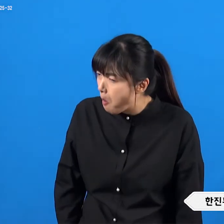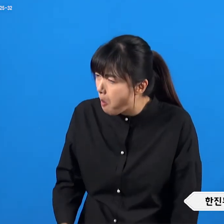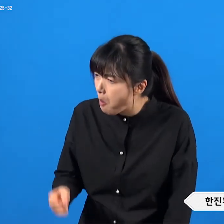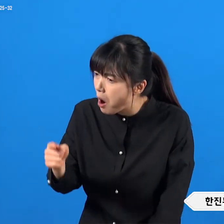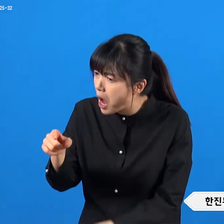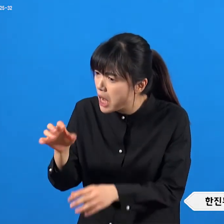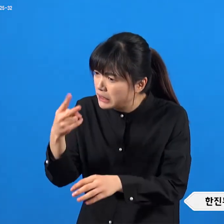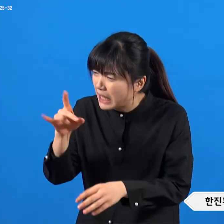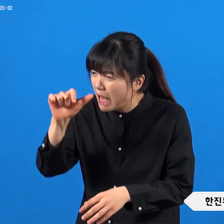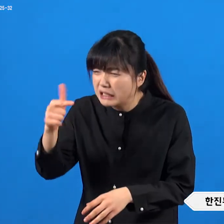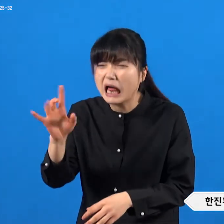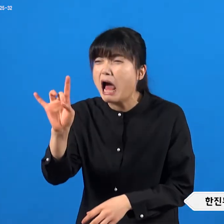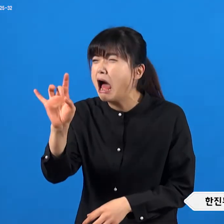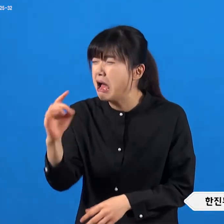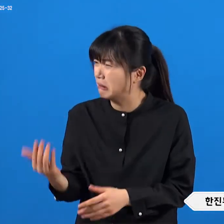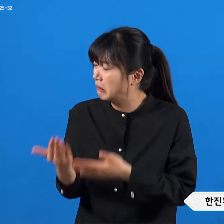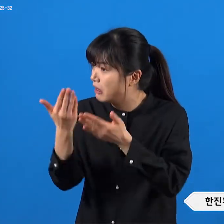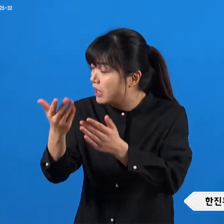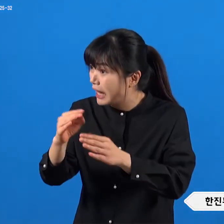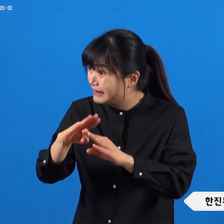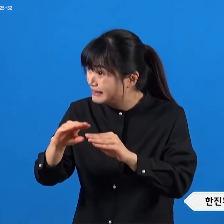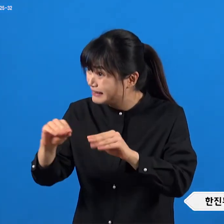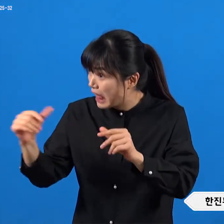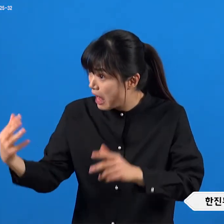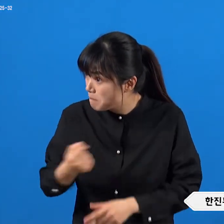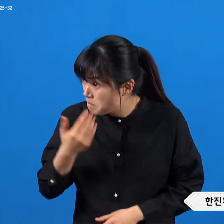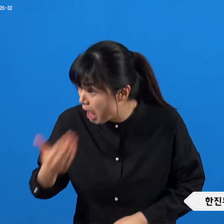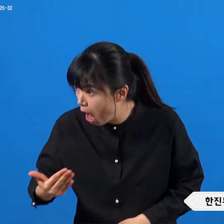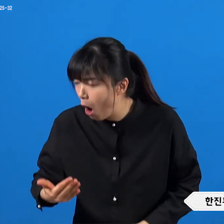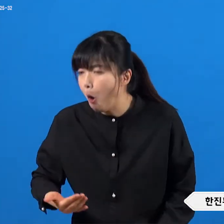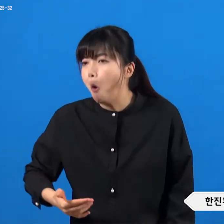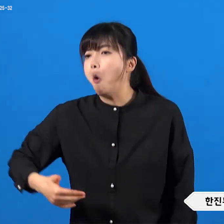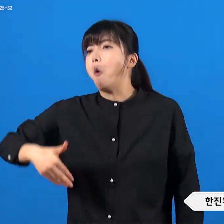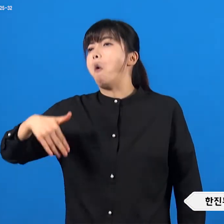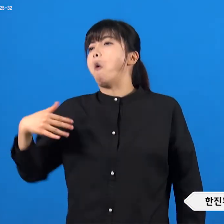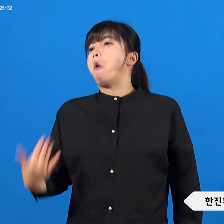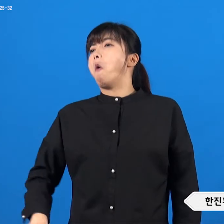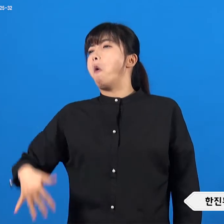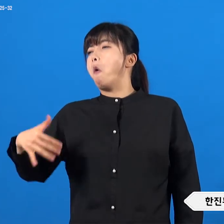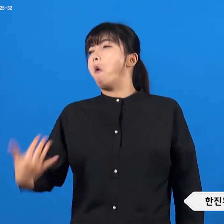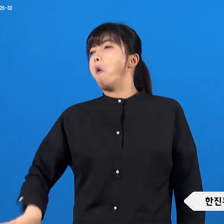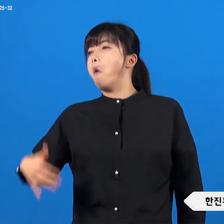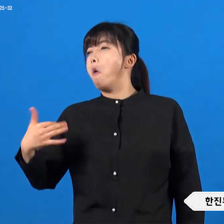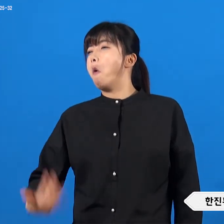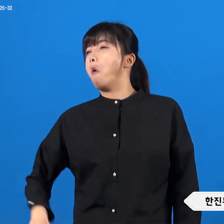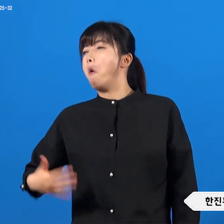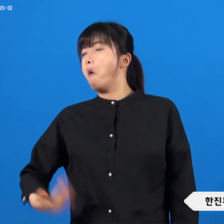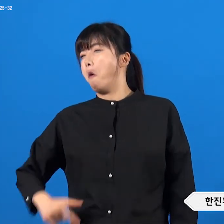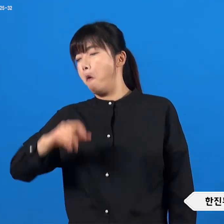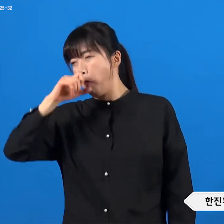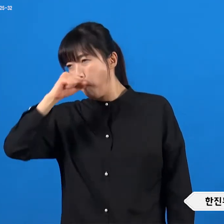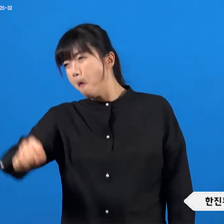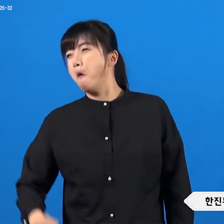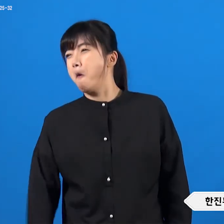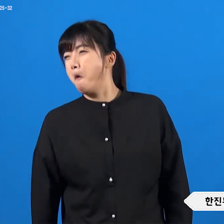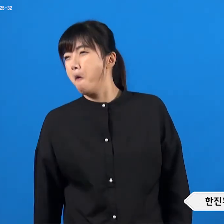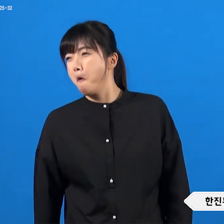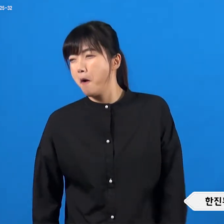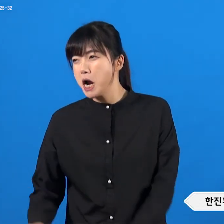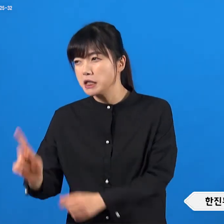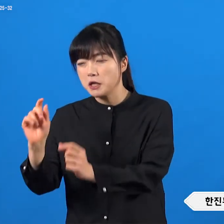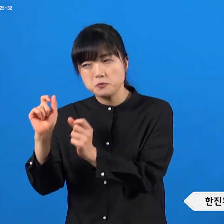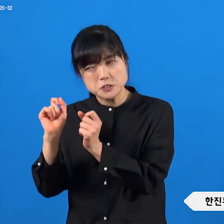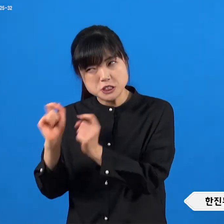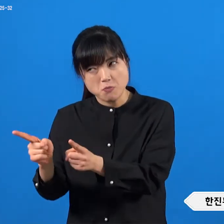세상에 당근 하나를 바치고 땅을 얻다니, 그보다 더 큰 것을 바치면 얼마나 더한 것을 얻을